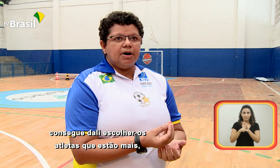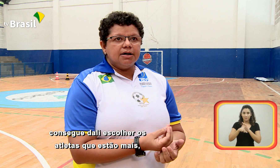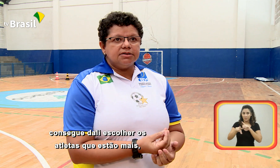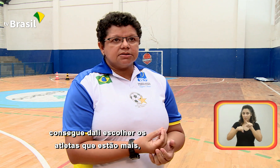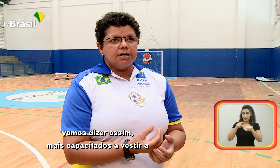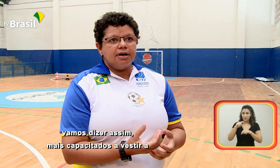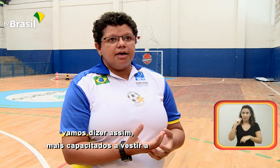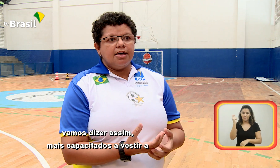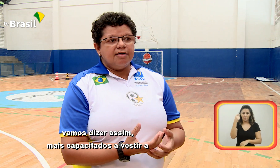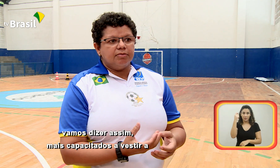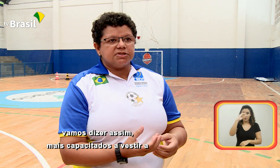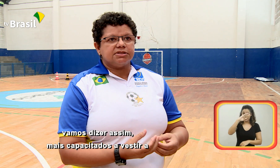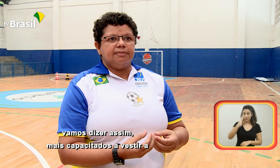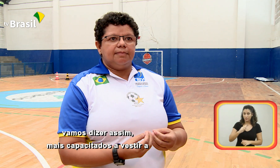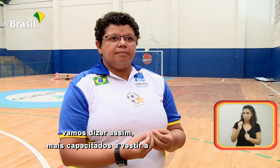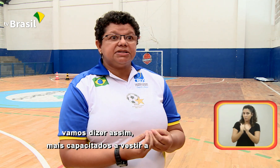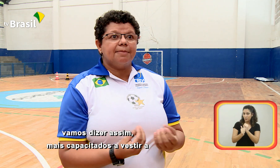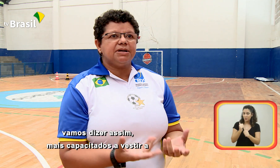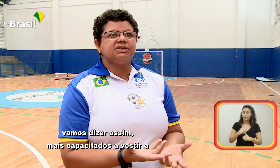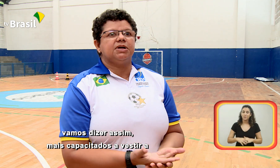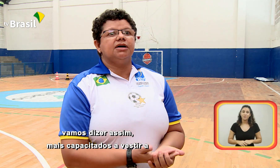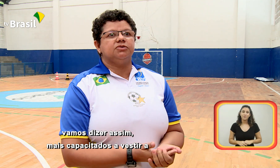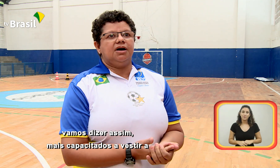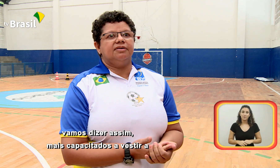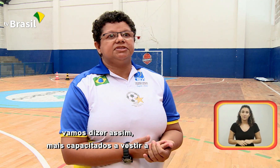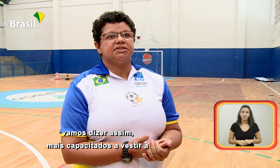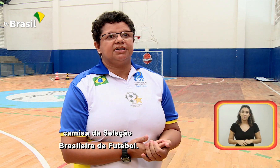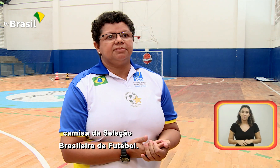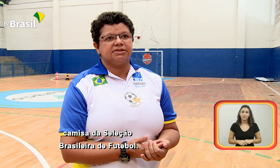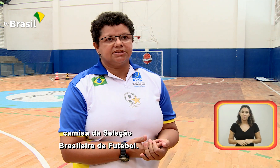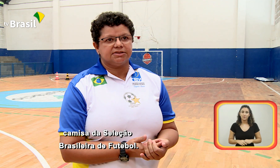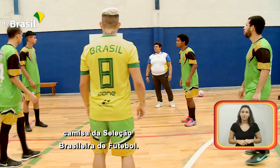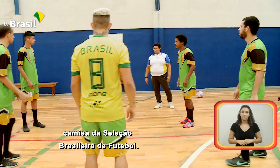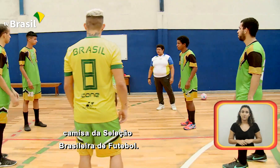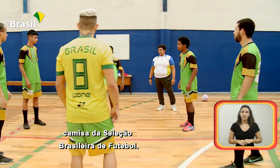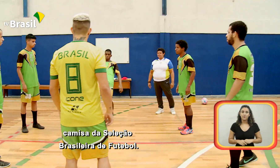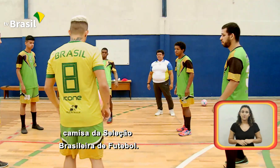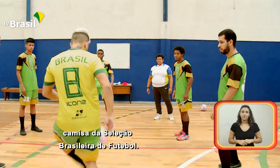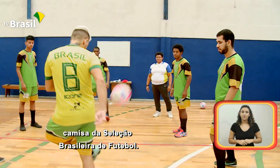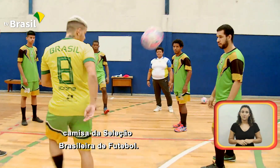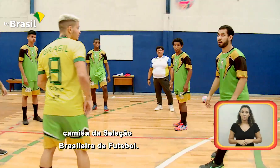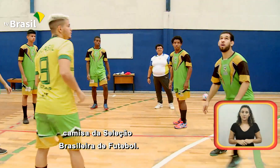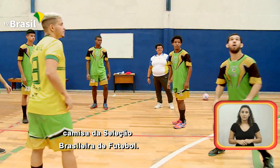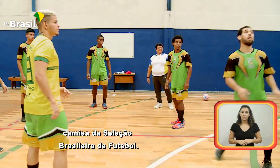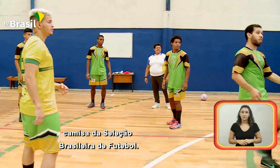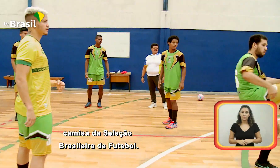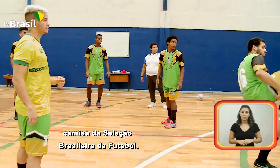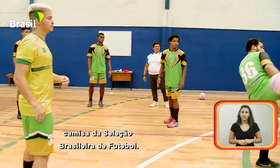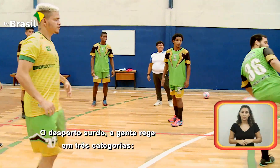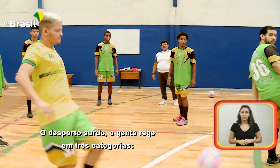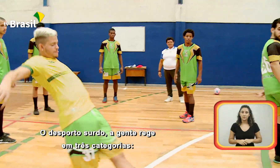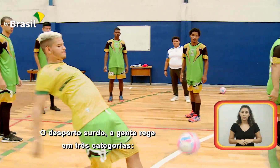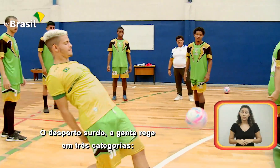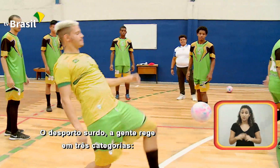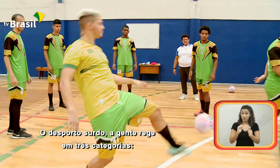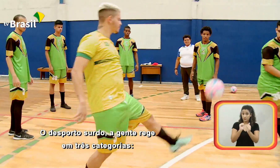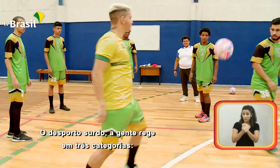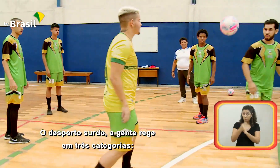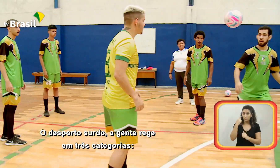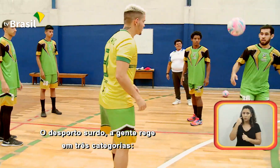mais, vamos dizer assim, mais capacitados a vestir a camisa da seleção brasileira, né, de futebol. O desporto surdo, a gente